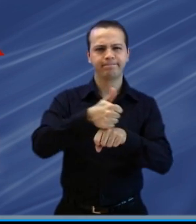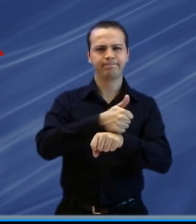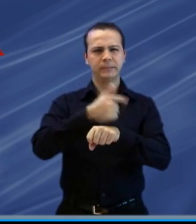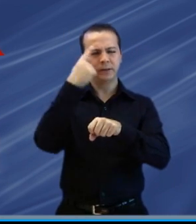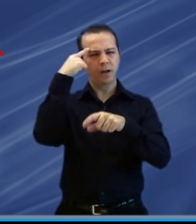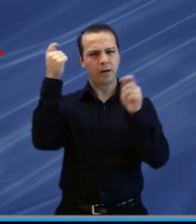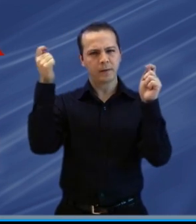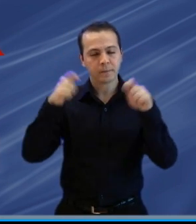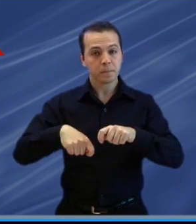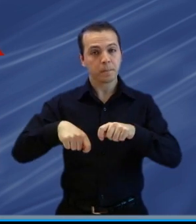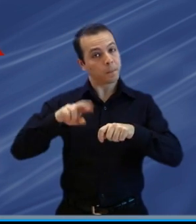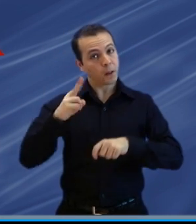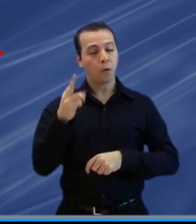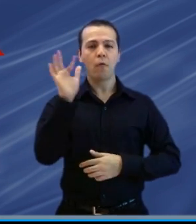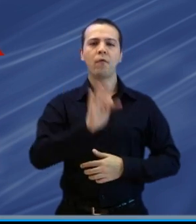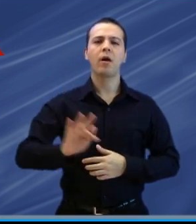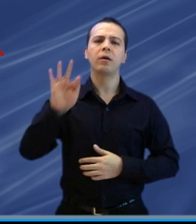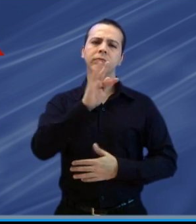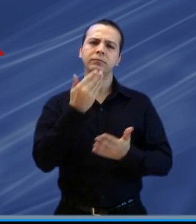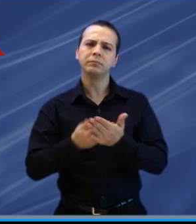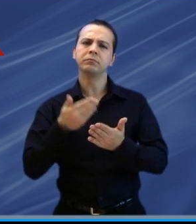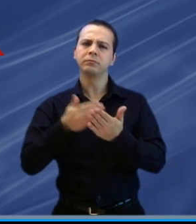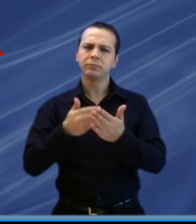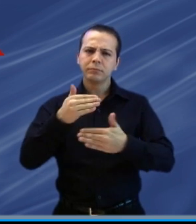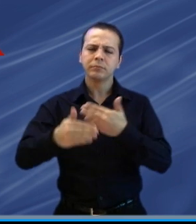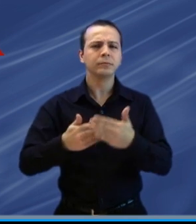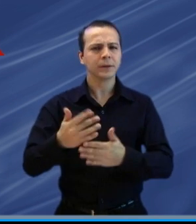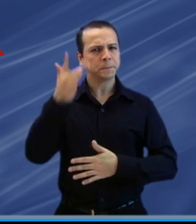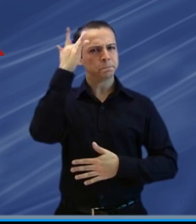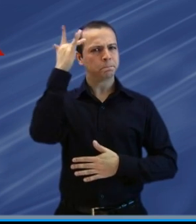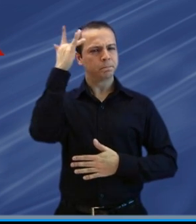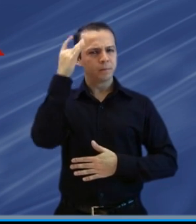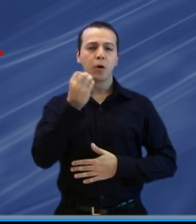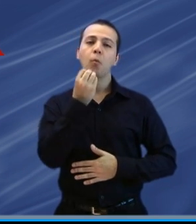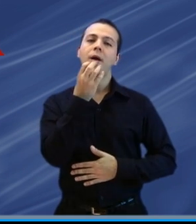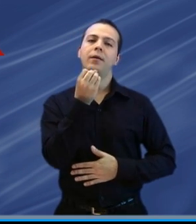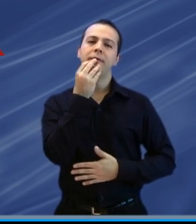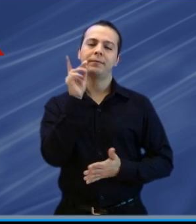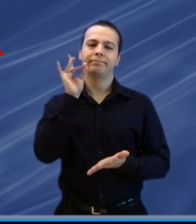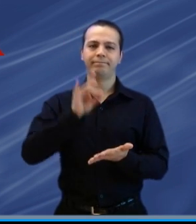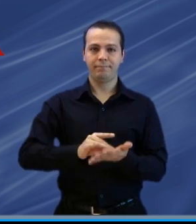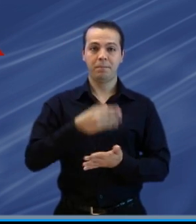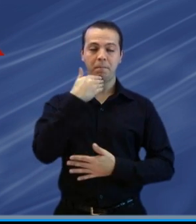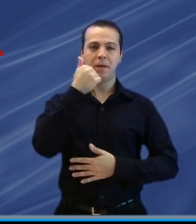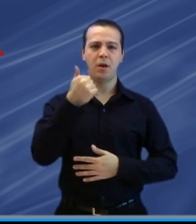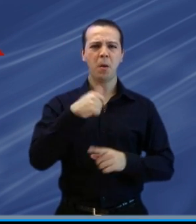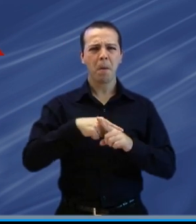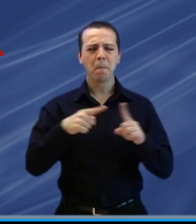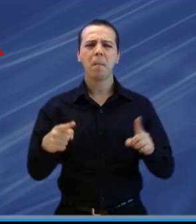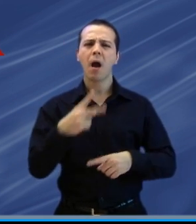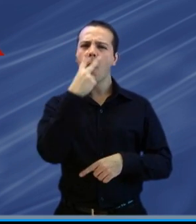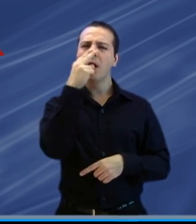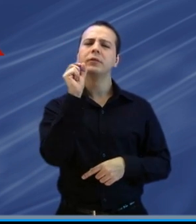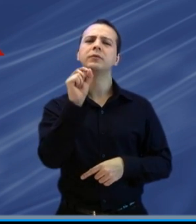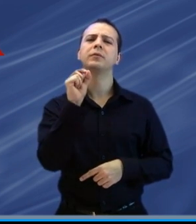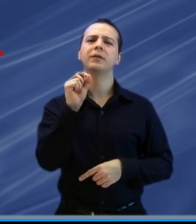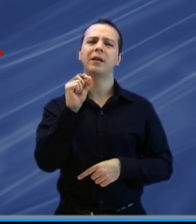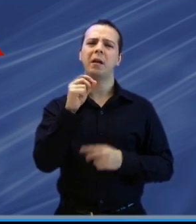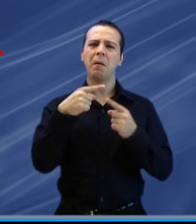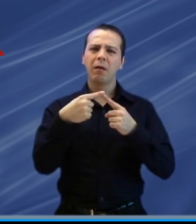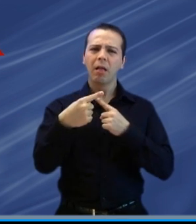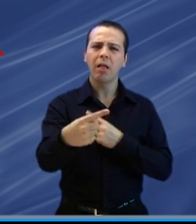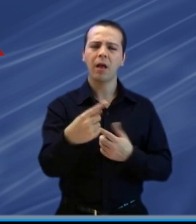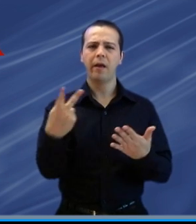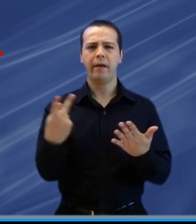mesmo a faculdade para esse contingente de pessoas. Mas eu acho o seguinte, Milton, eu vejo um pulo do gato nessa